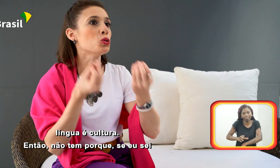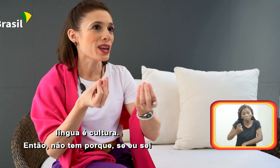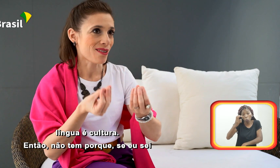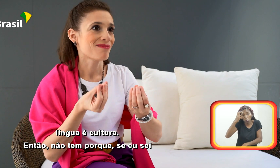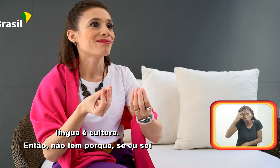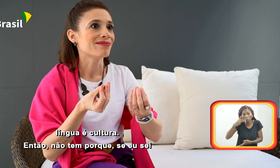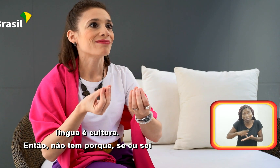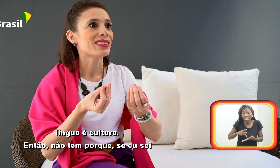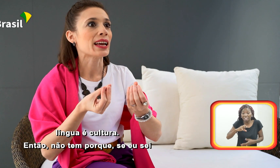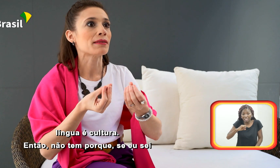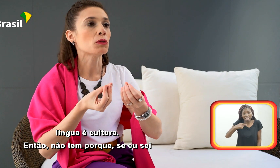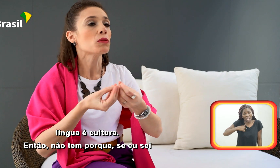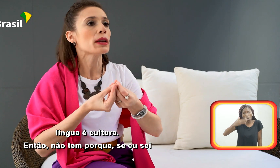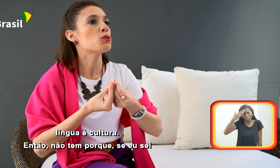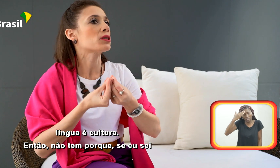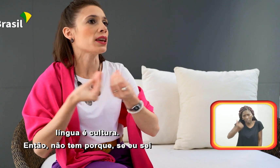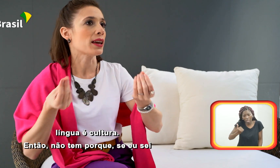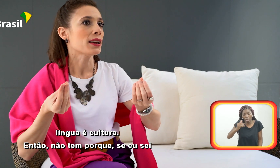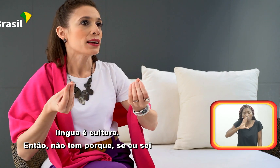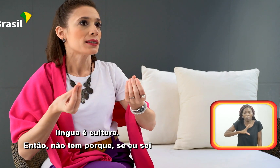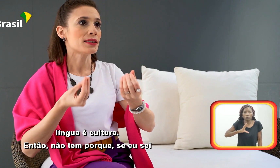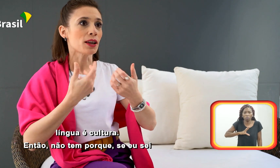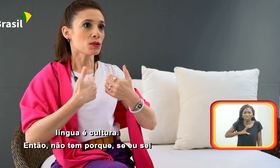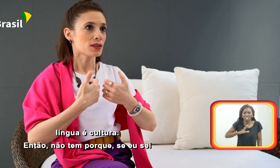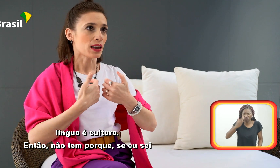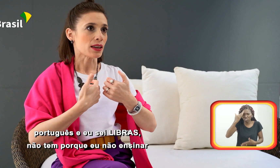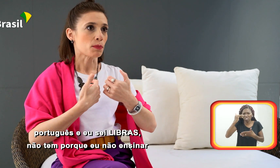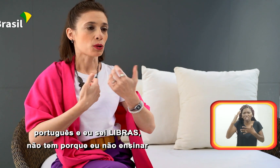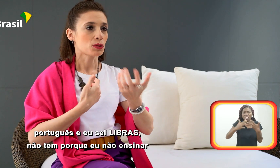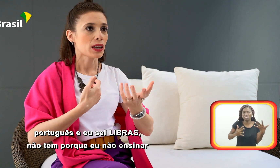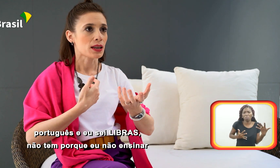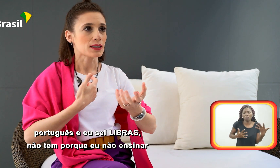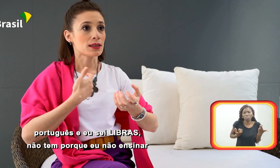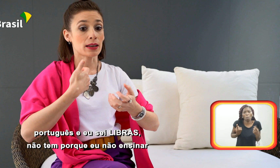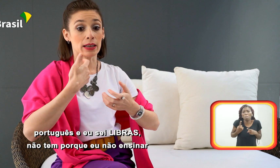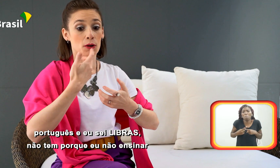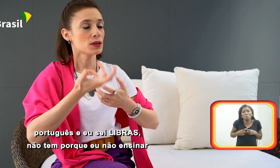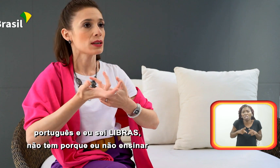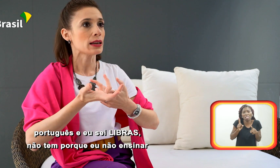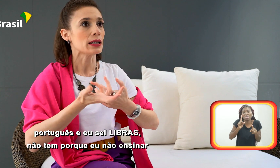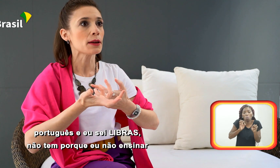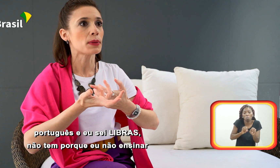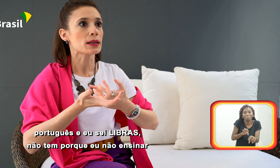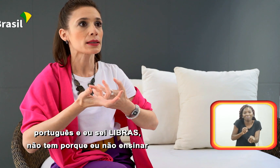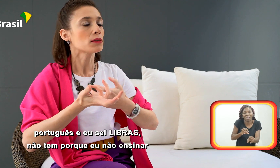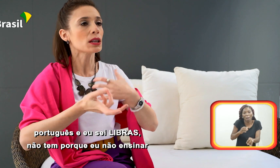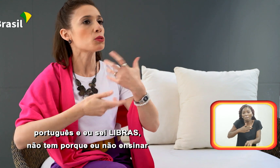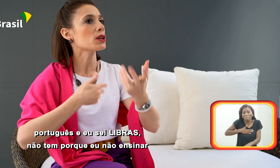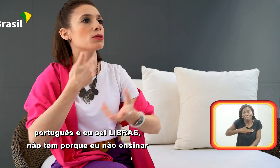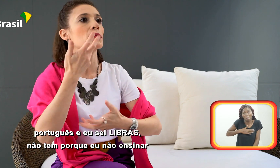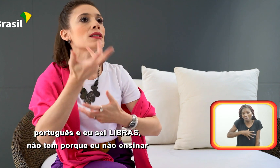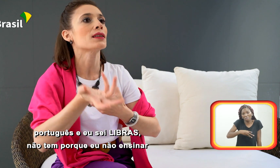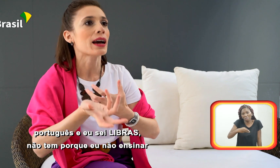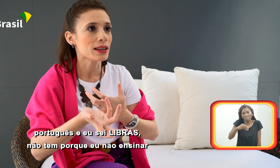cultura, né? Então não tem porquê, se eu sei português e eu sei Libras, não tem porquê eu não ensinar